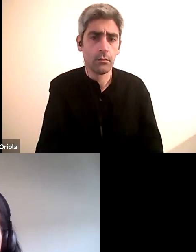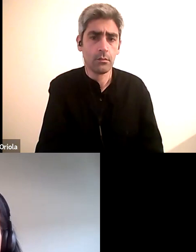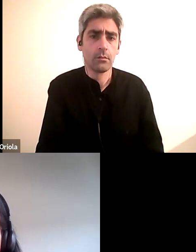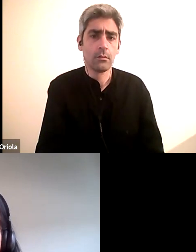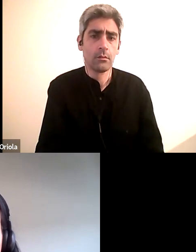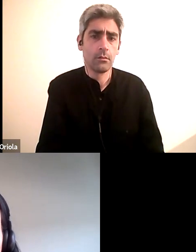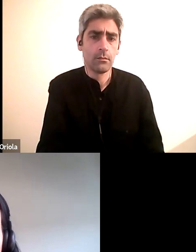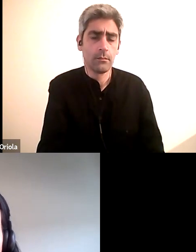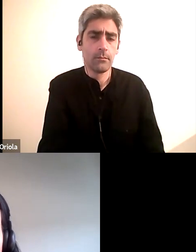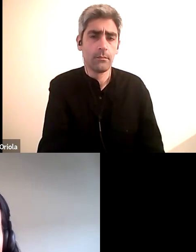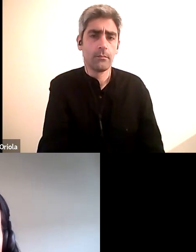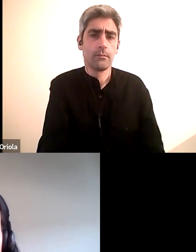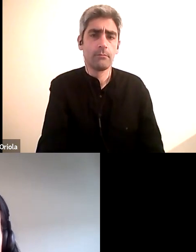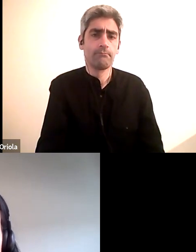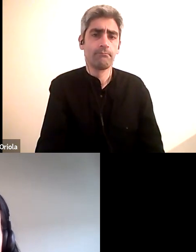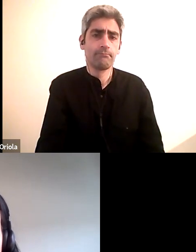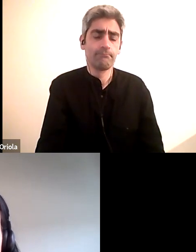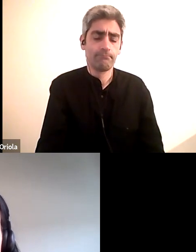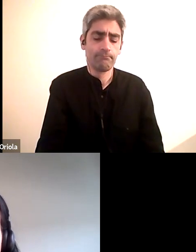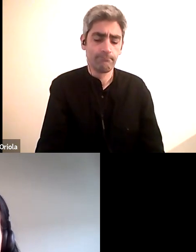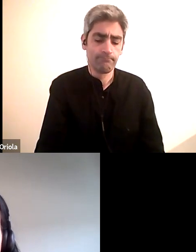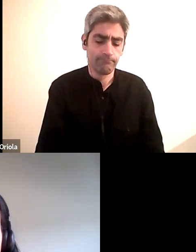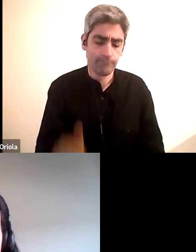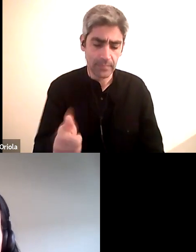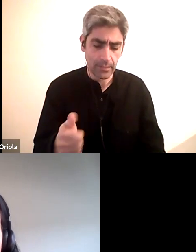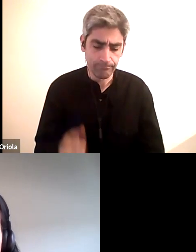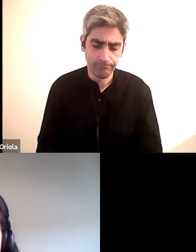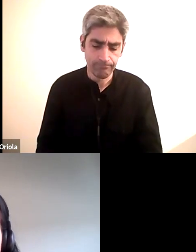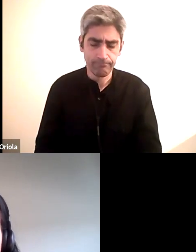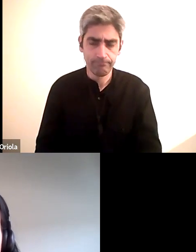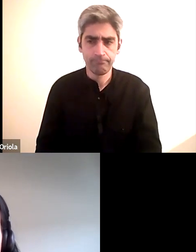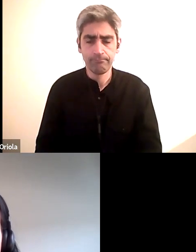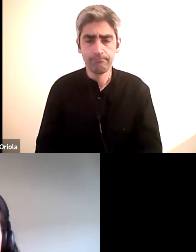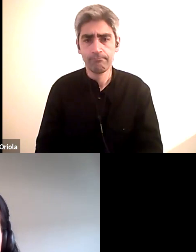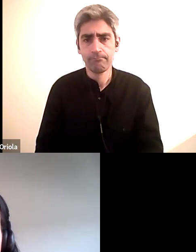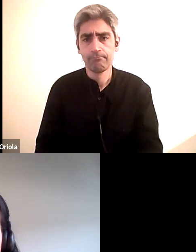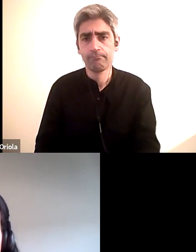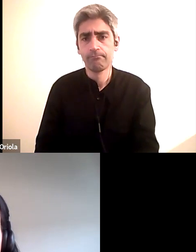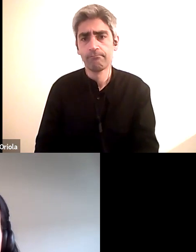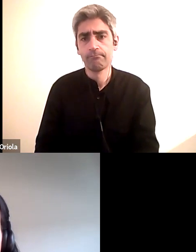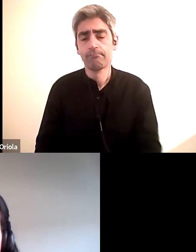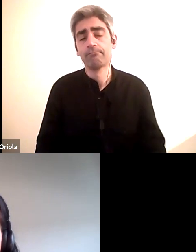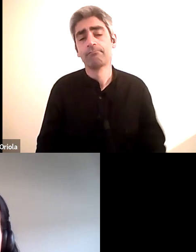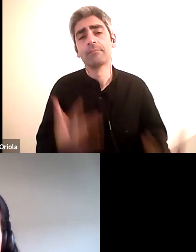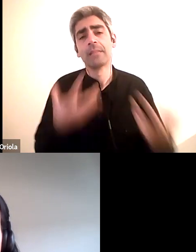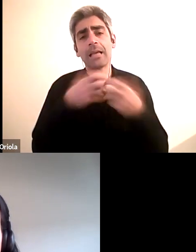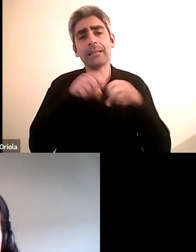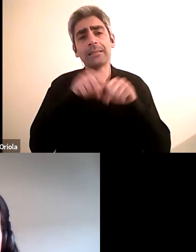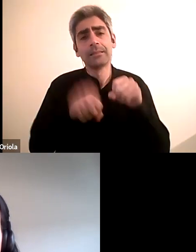questões. Certo. o acidente de trabalho típico